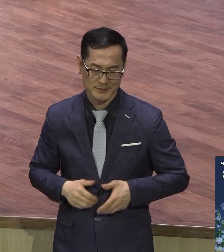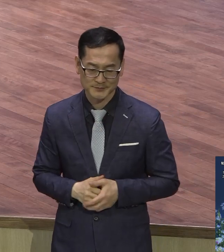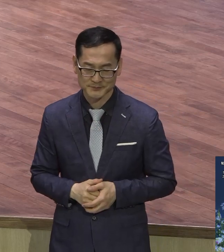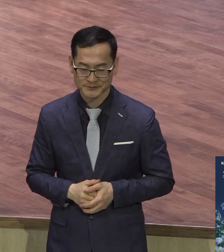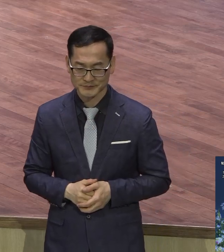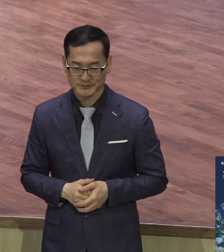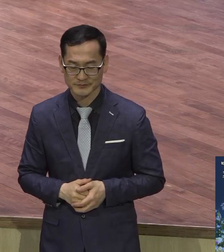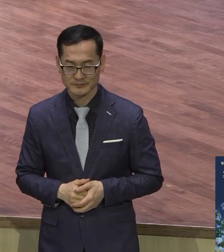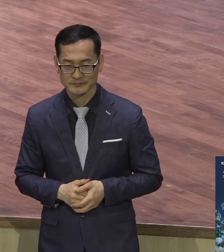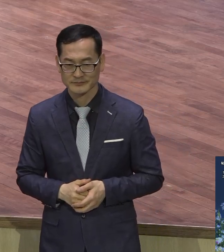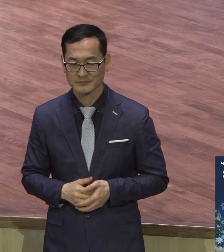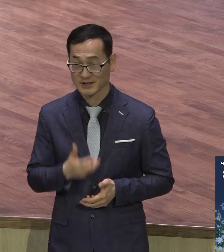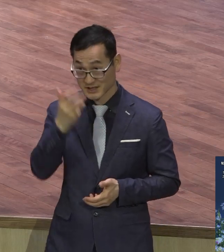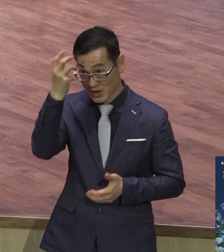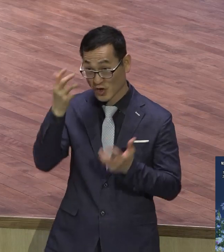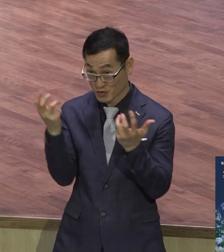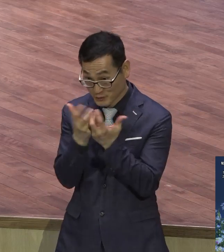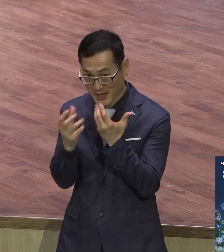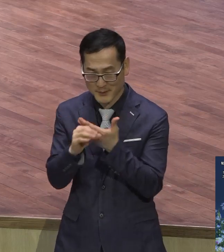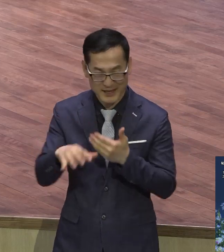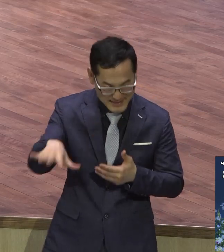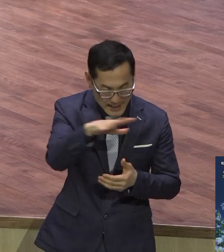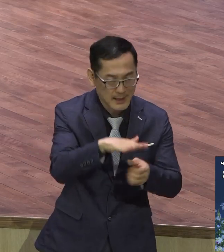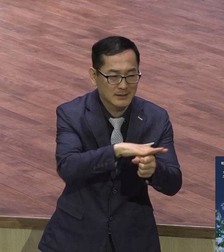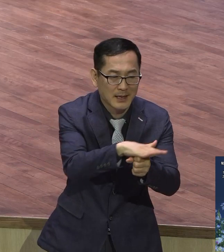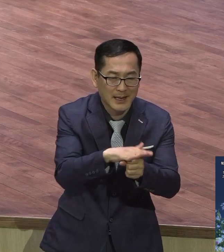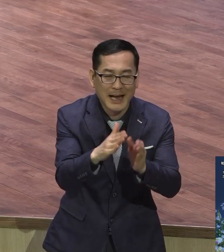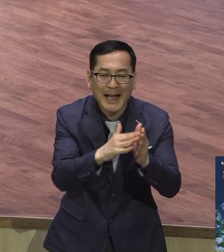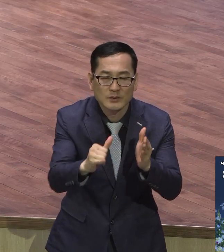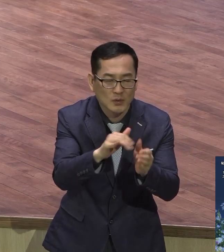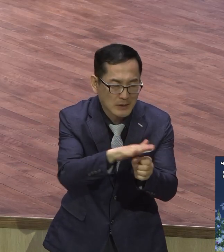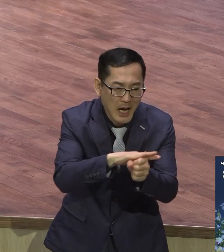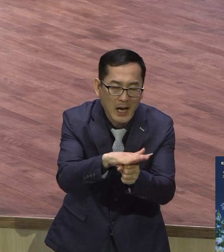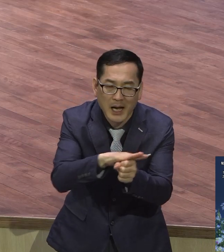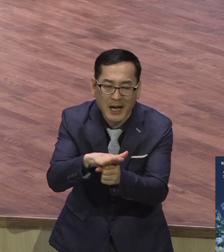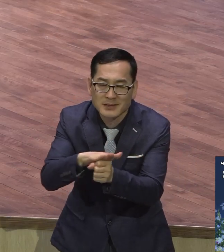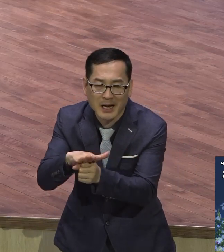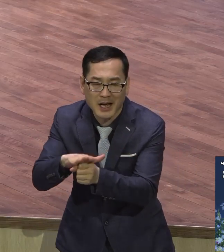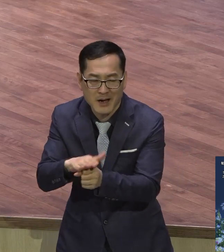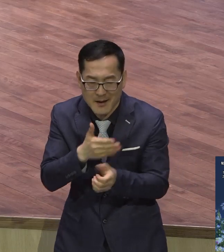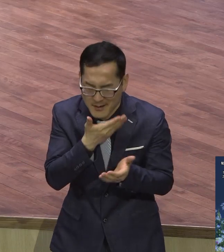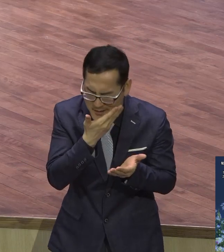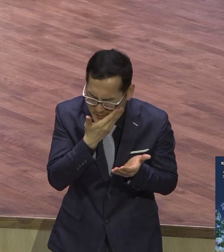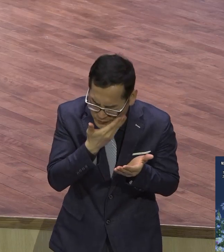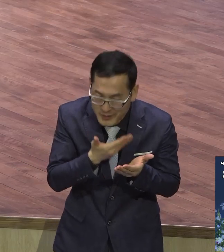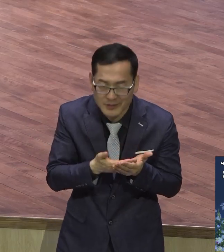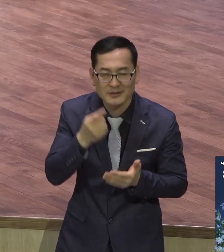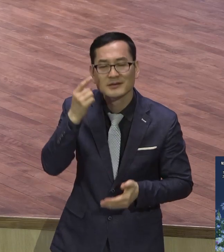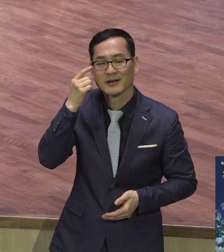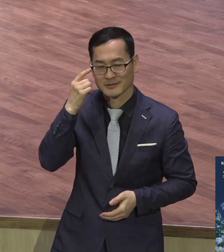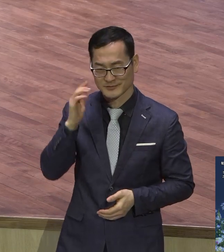성령 충만 하면 가족이 사람이 다 존경하게 보여요. 소중하게 보여요.